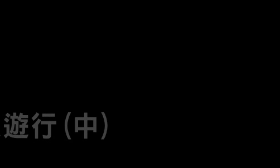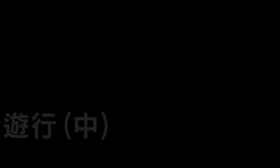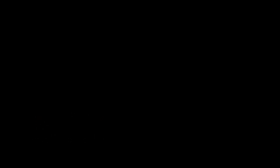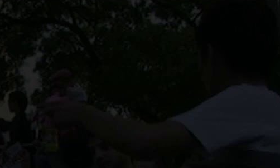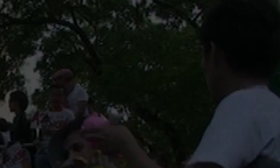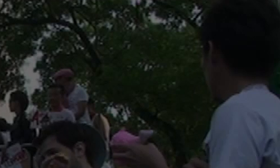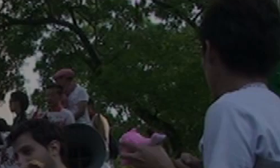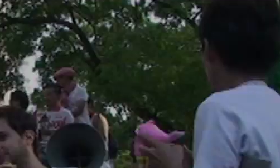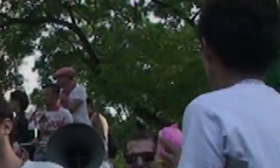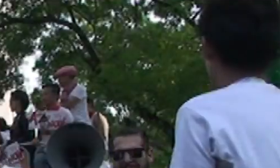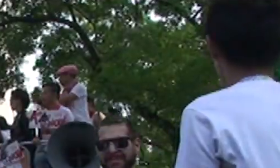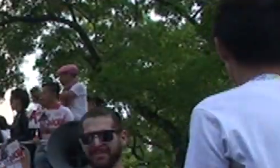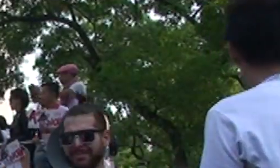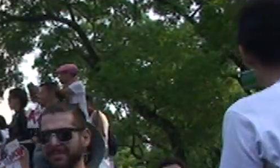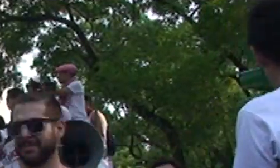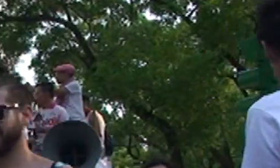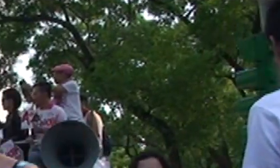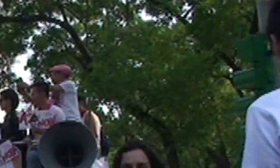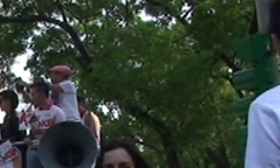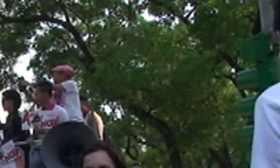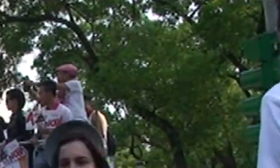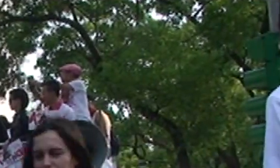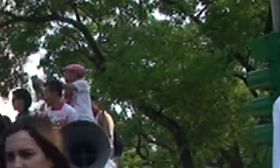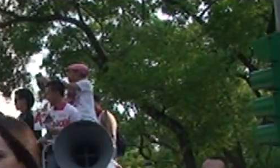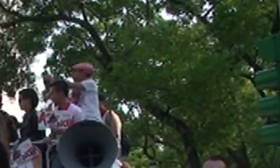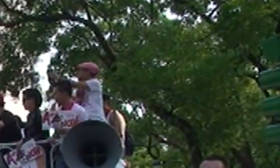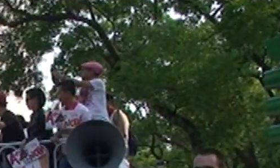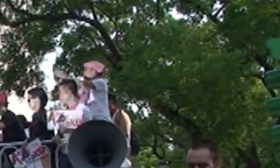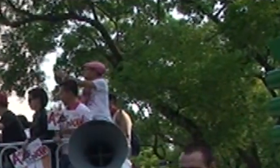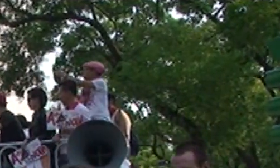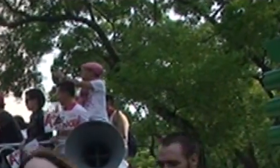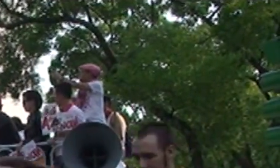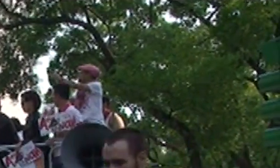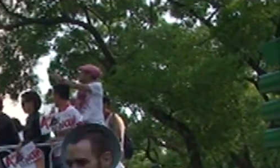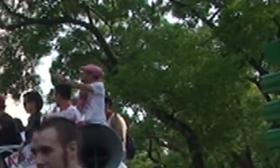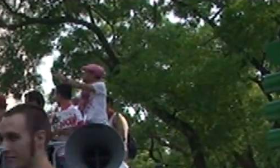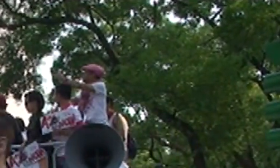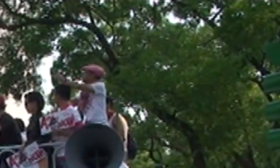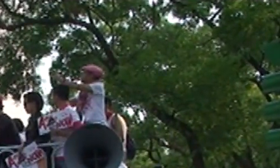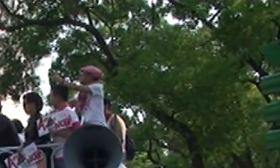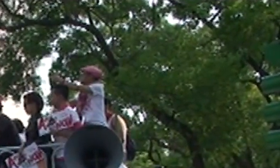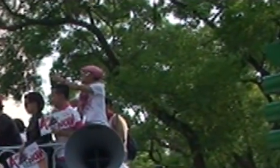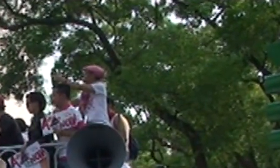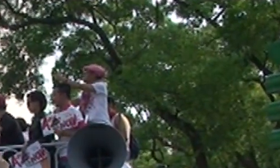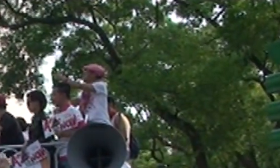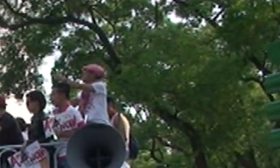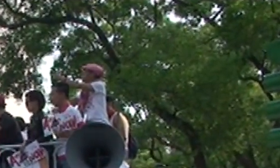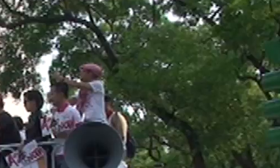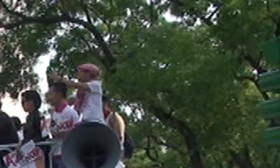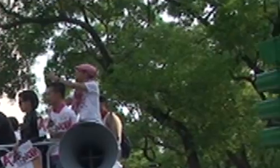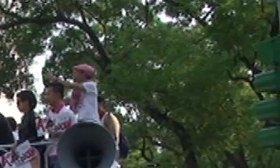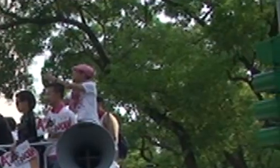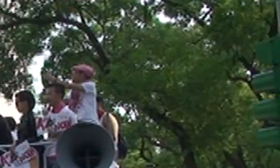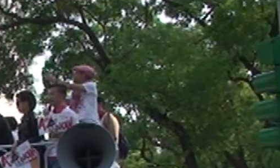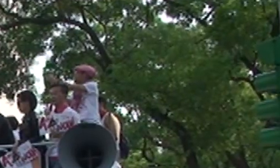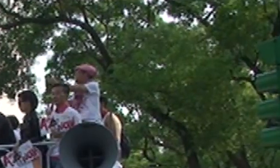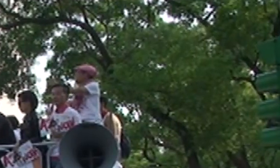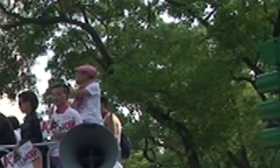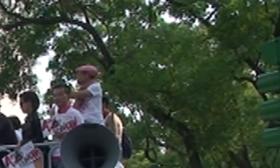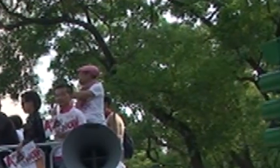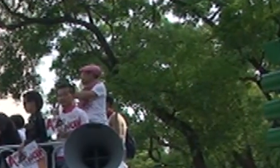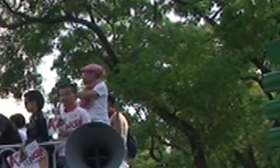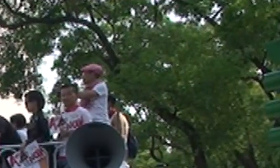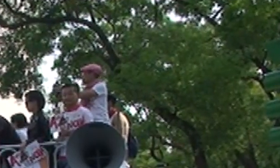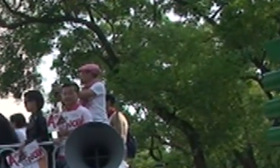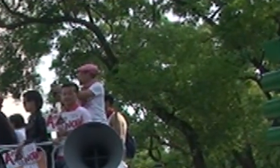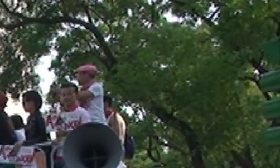持多元成家这个行动，也希望大家为我们香港11月9号的香港同志游行打